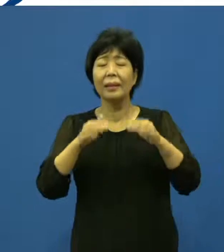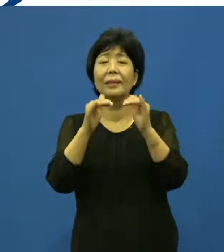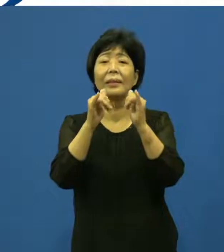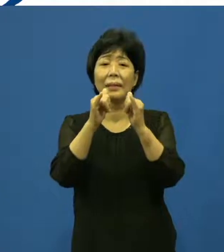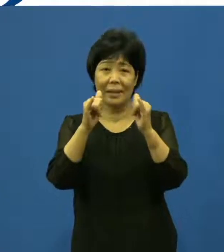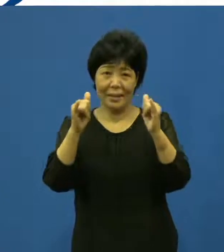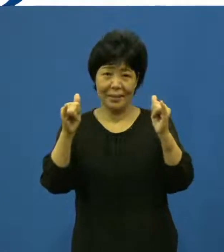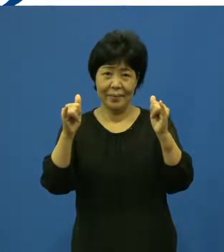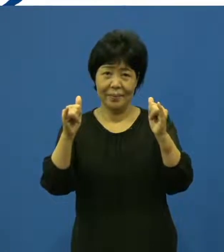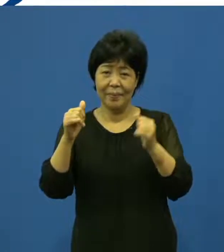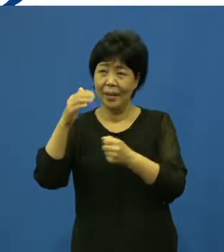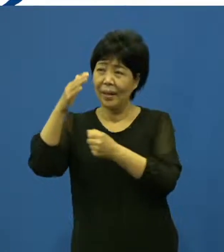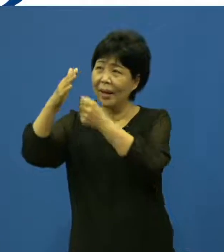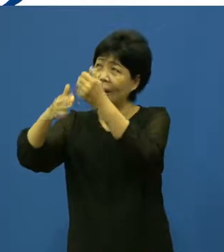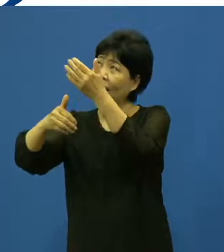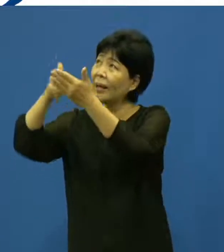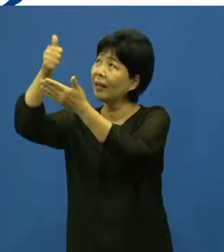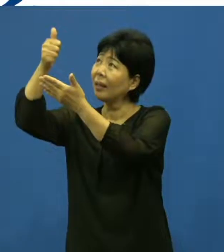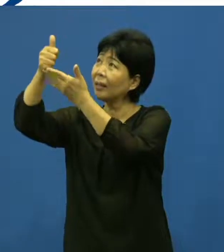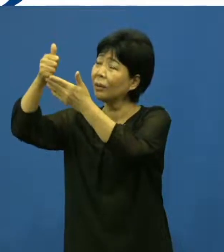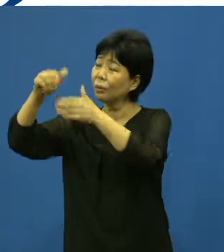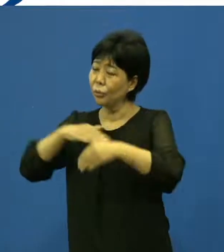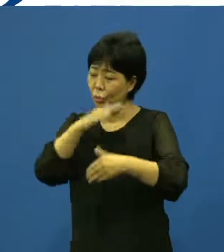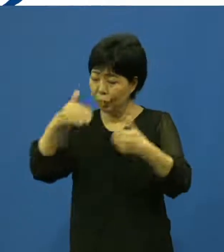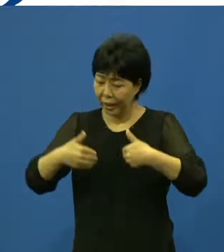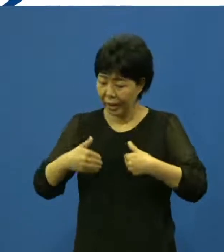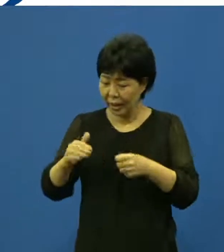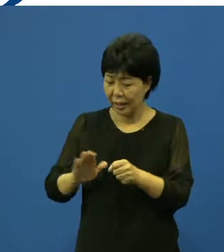하나님 우리를 대하신 것 같이 우리도 그렇게 대해야 돼요.